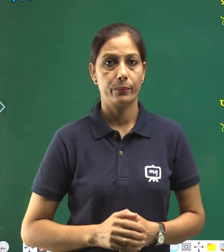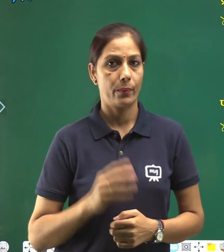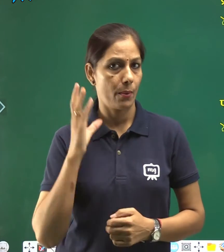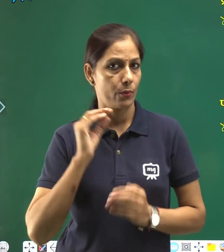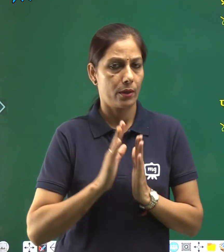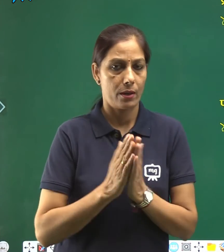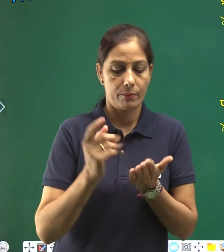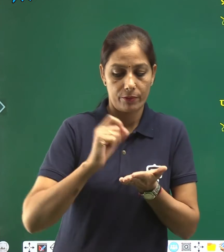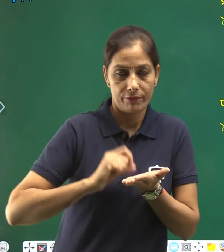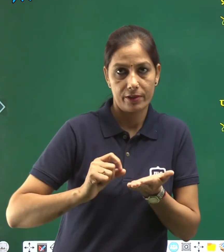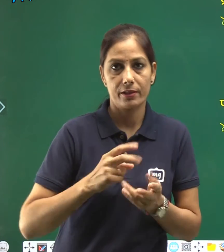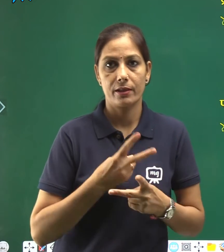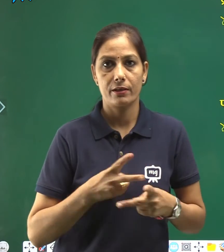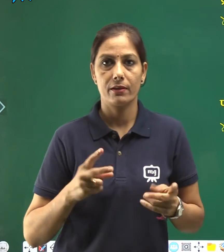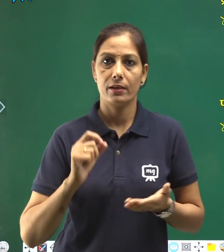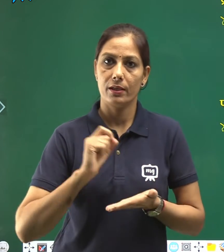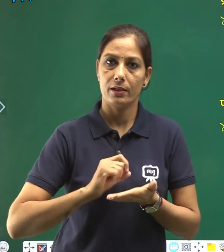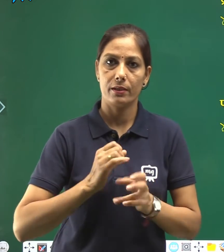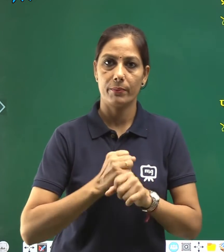आदि हैं।